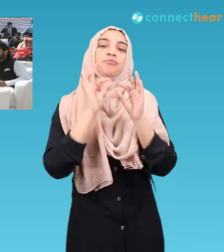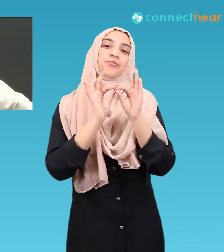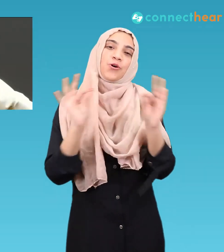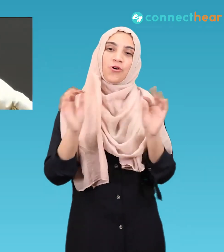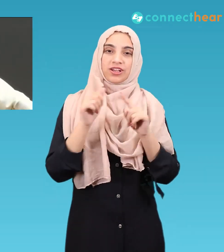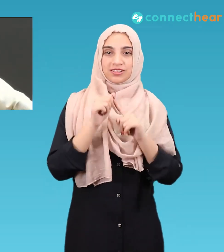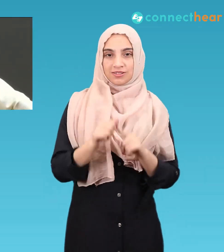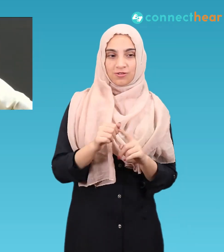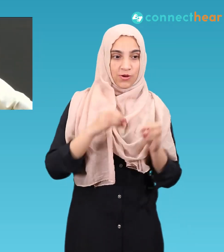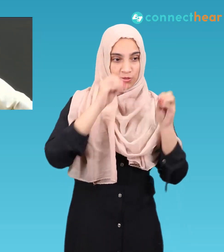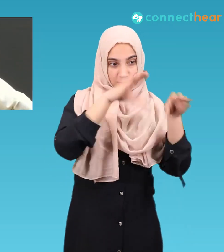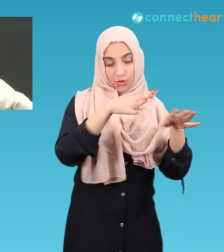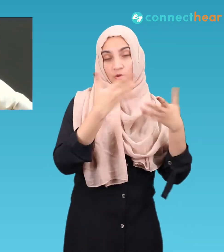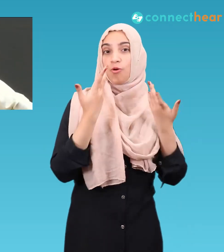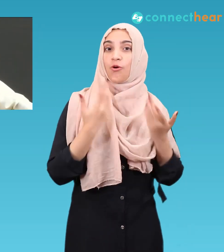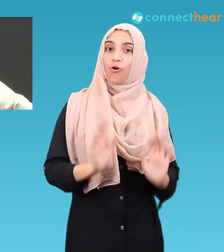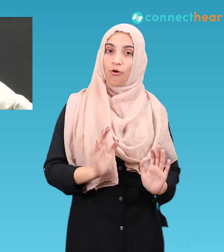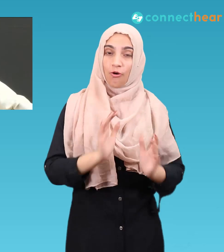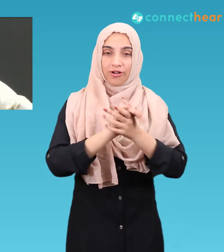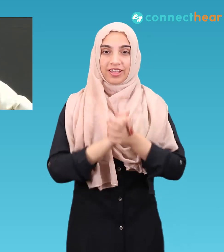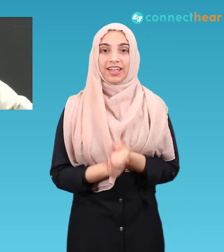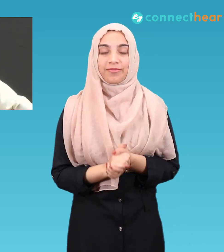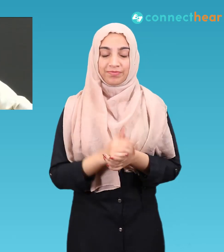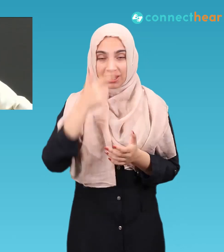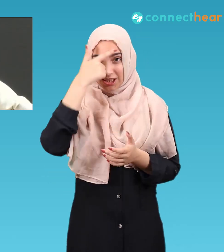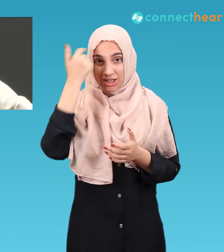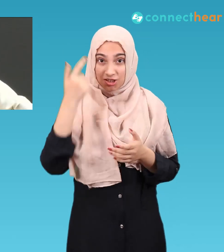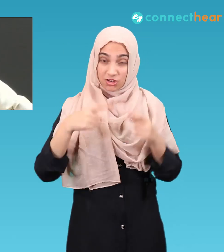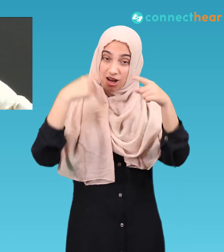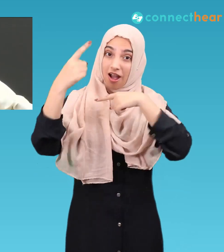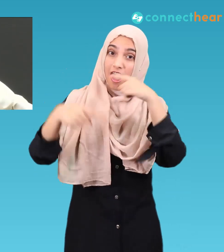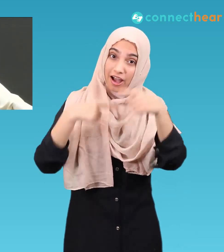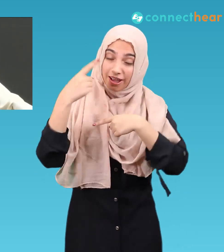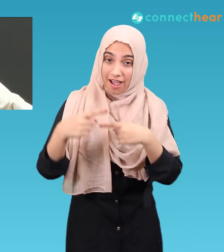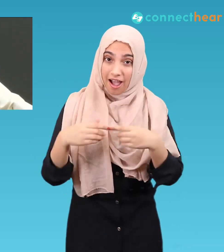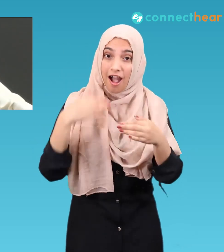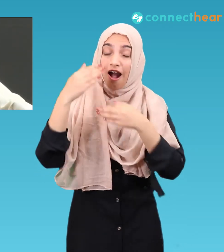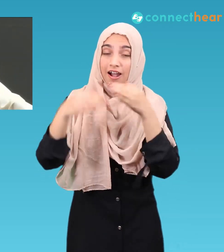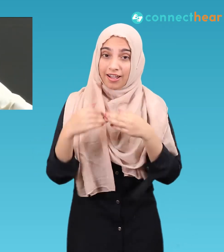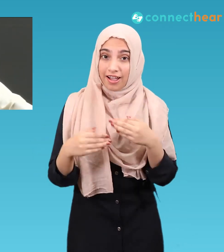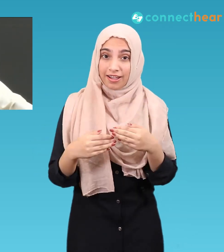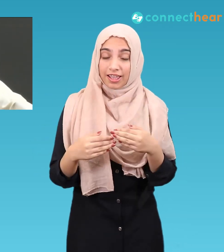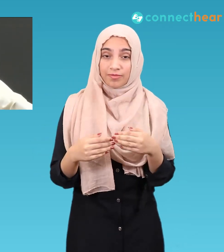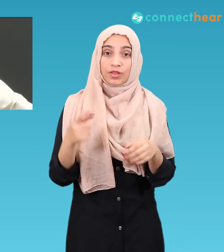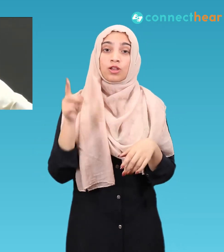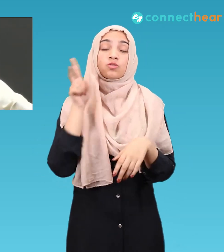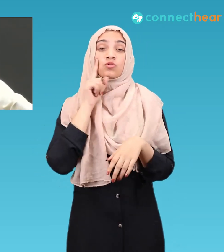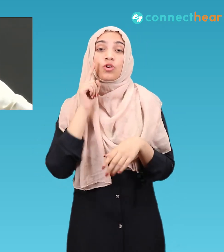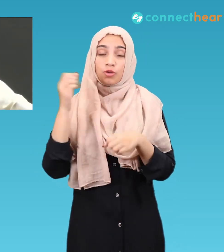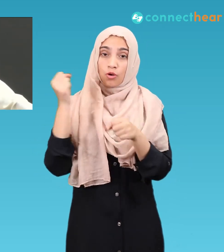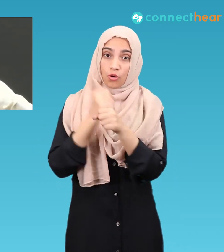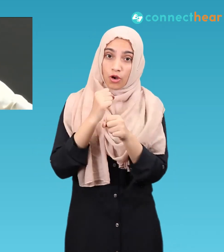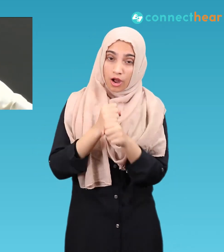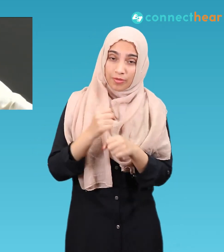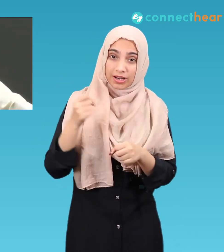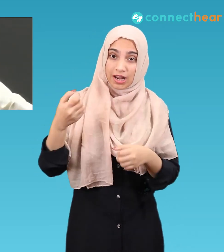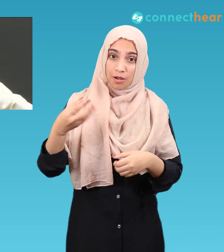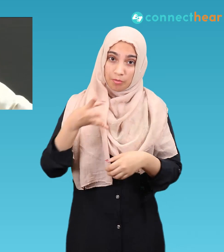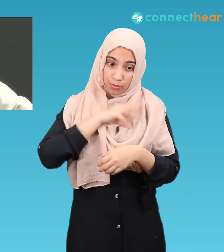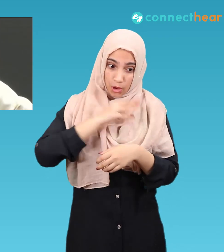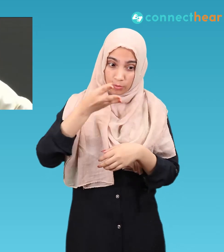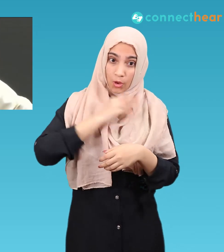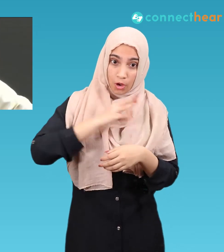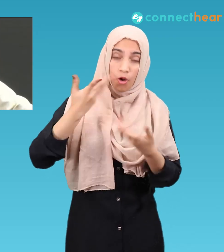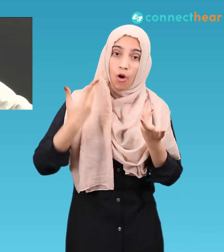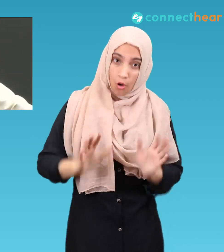ہم آپ کو میں یقین دلاتا ہوں کہ جیسے جیسے حکومت کے پاس ہماری آمدنی بڑھتی جائے گی، ہم